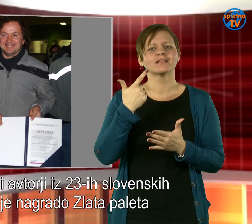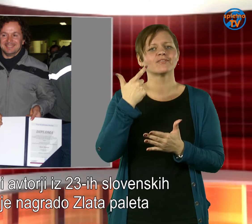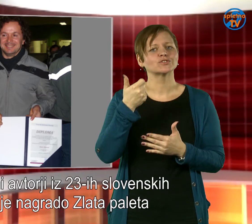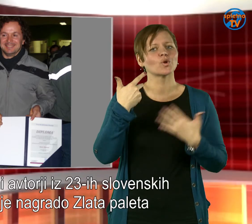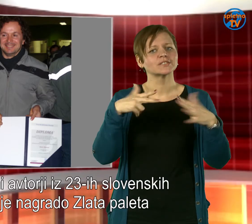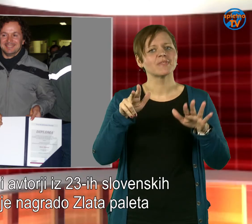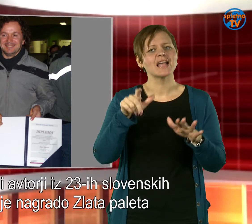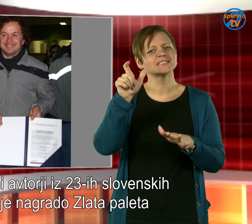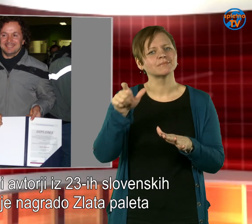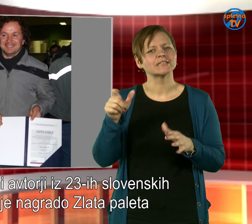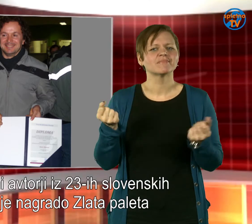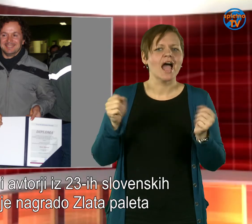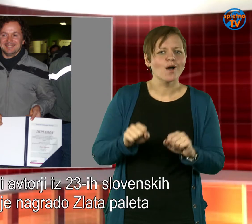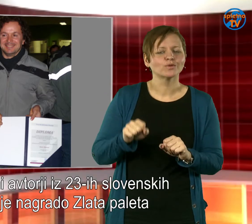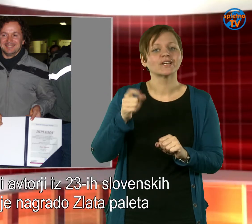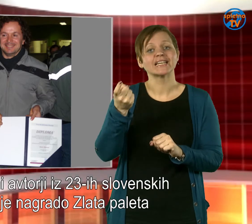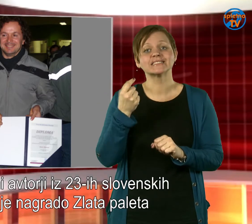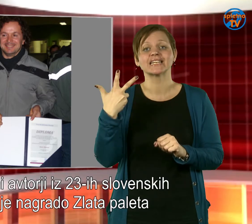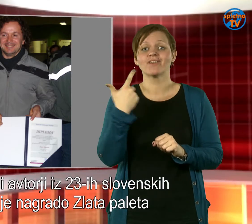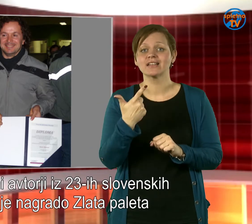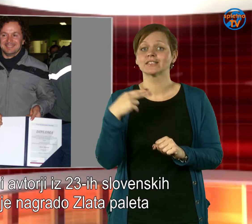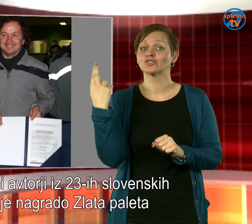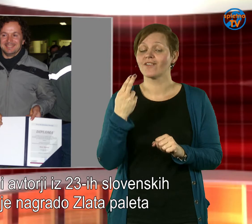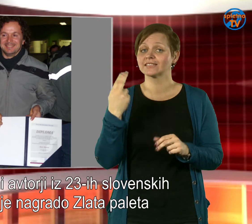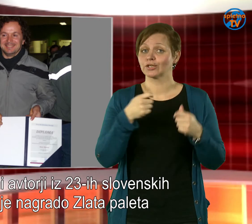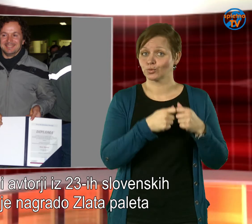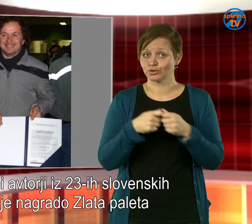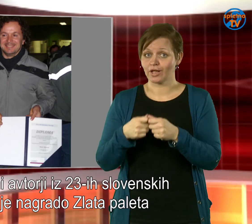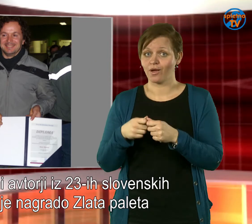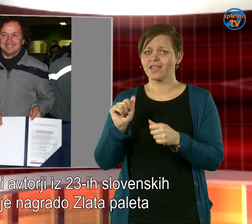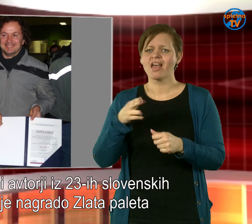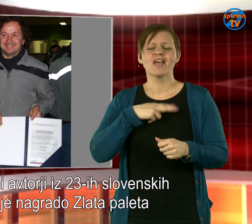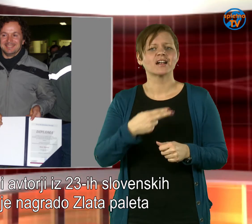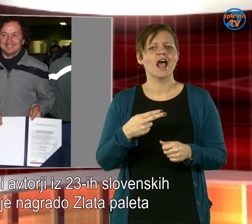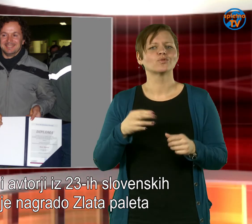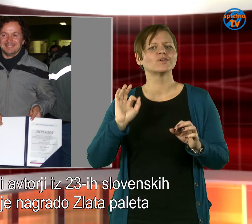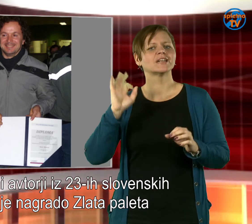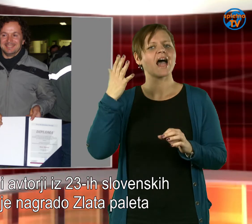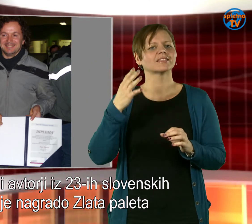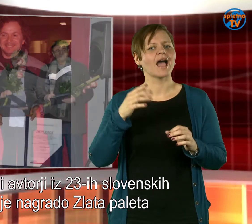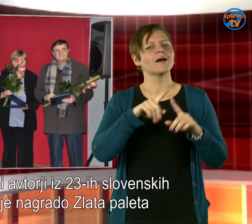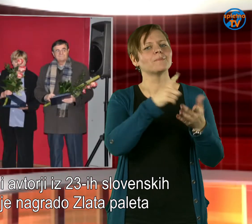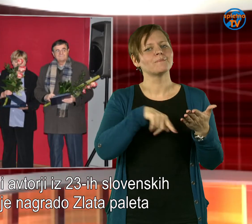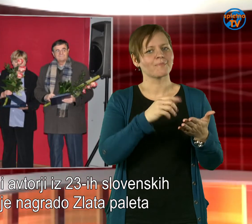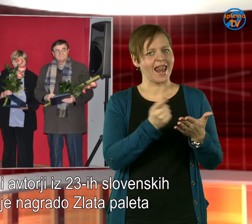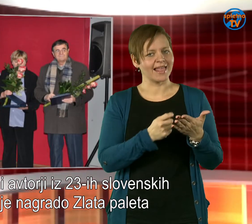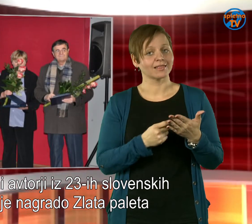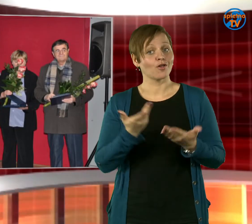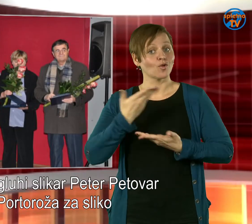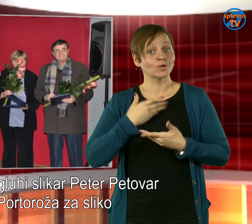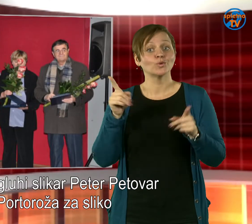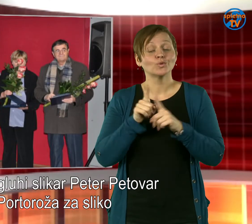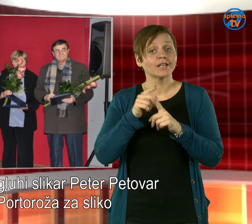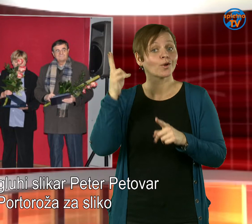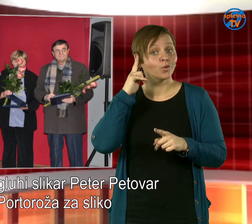Med 218 avtorji iz 23 slovenskih društev je nagrado Zlata paleta dobil tudi gluhi